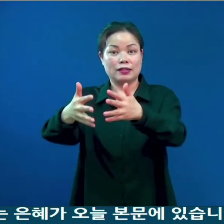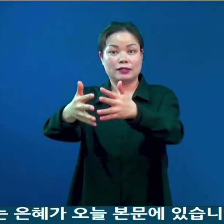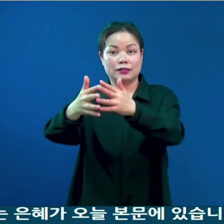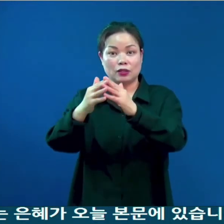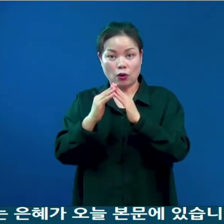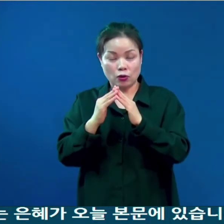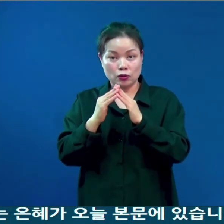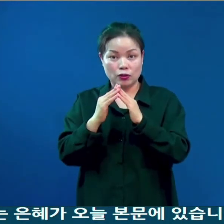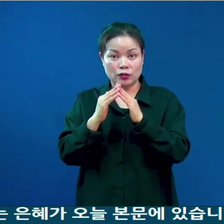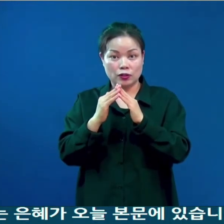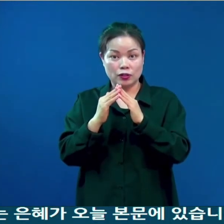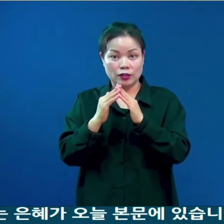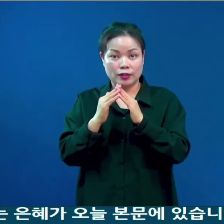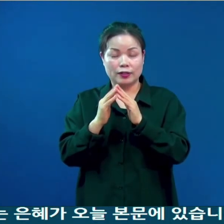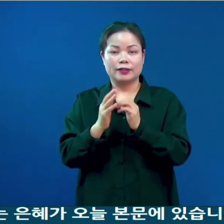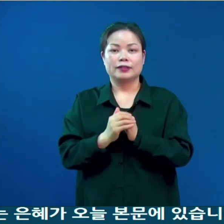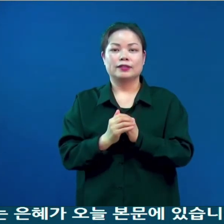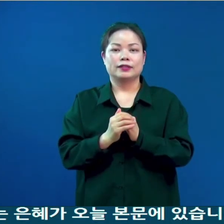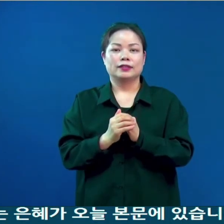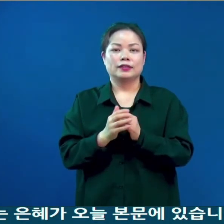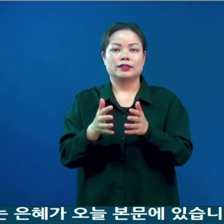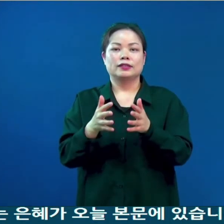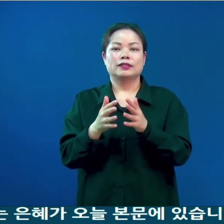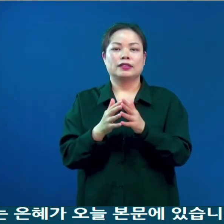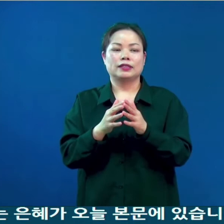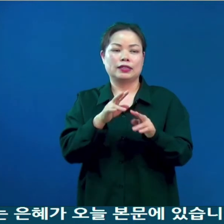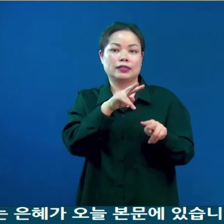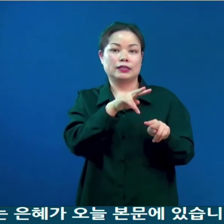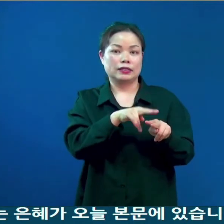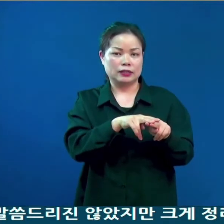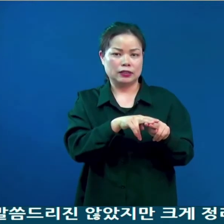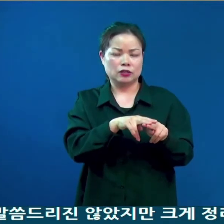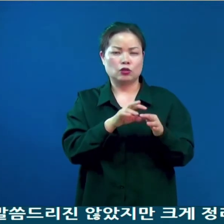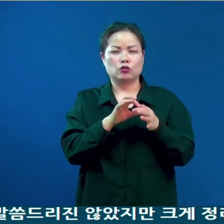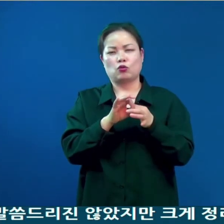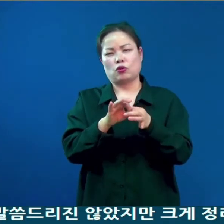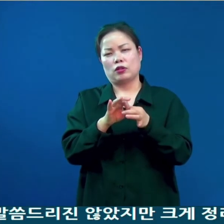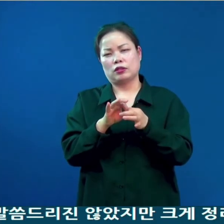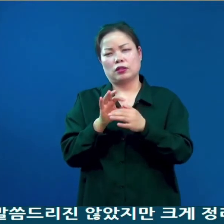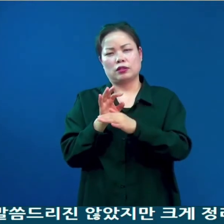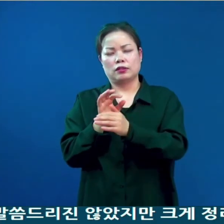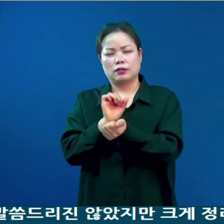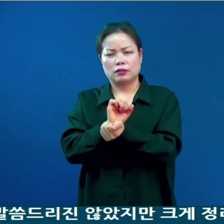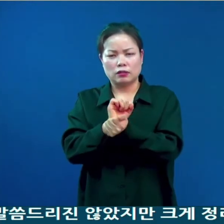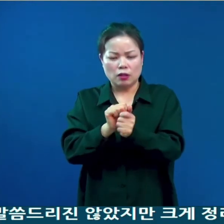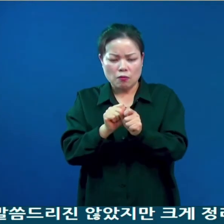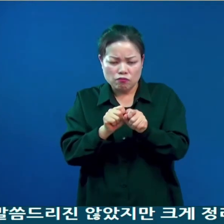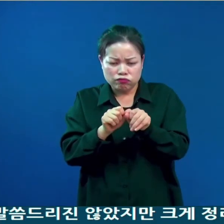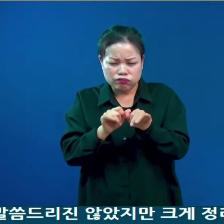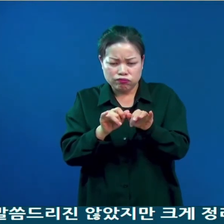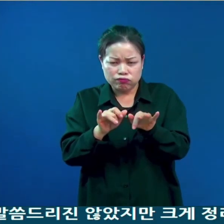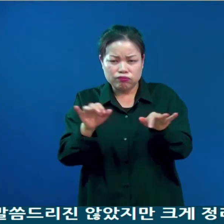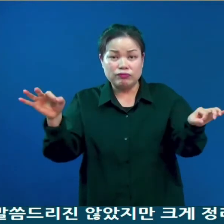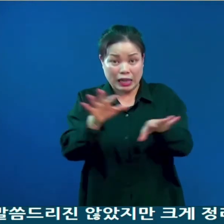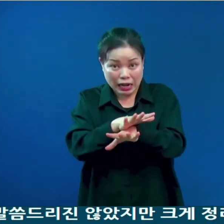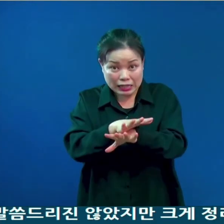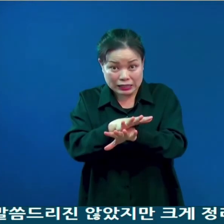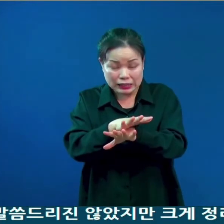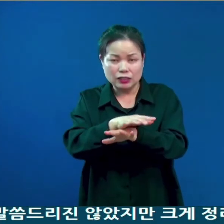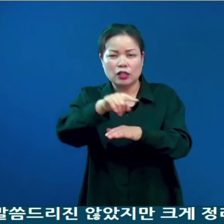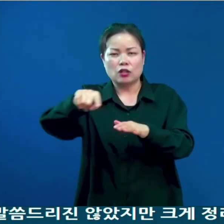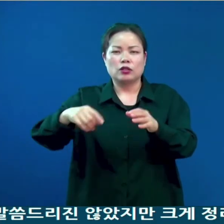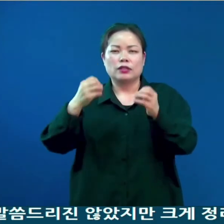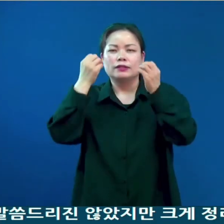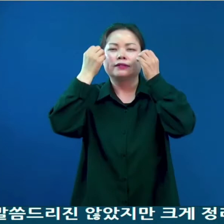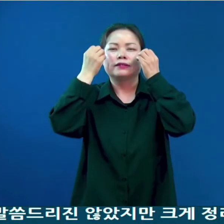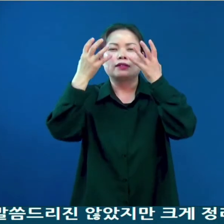세우시고, 또한 그 세운 자리를 통해서 전염병이 종식되는 그 시점에 새로운